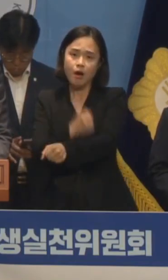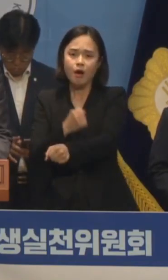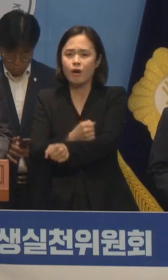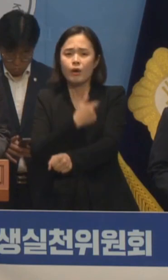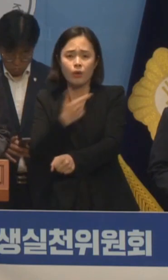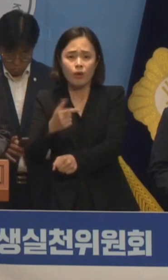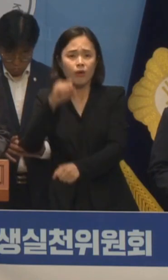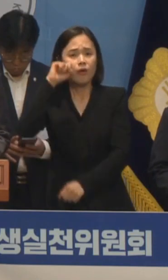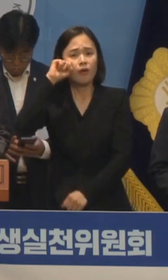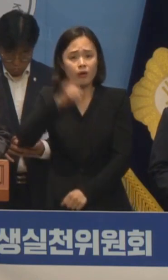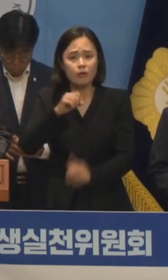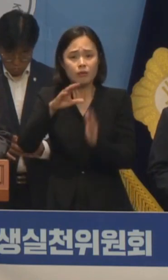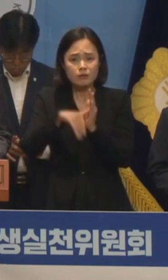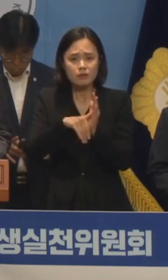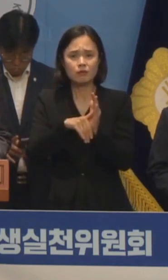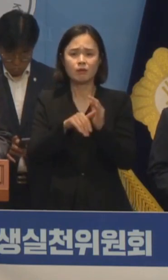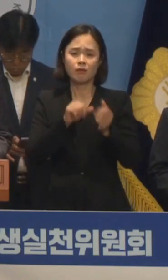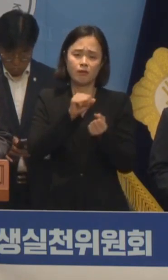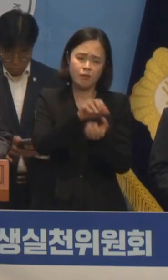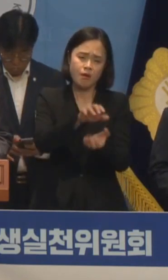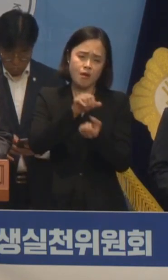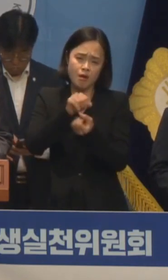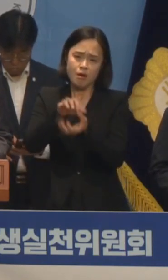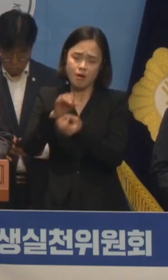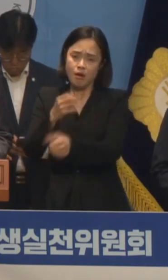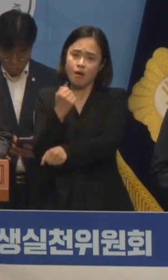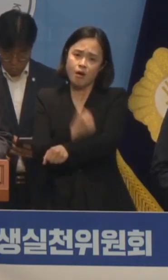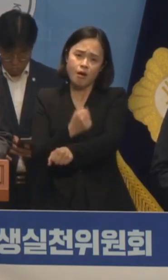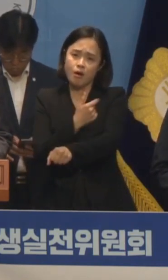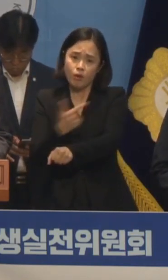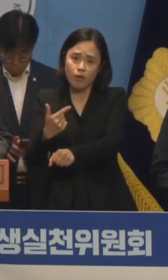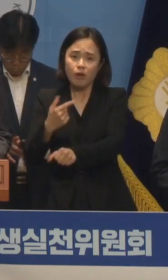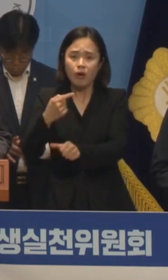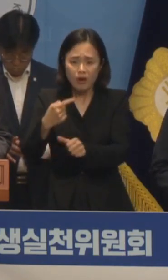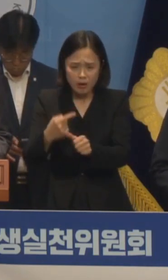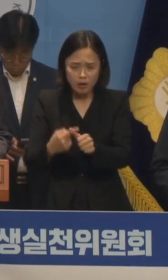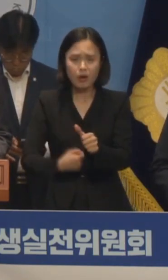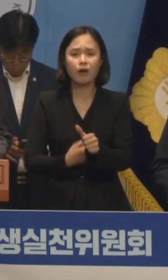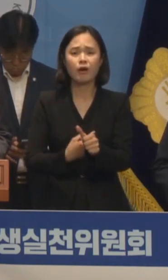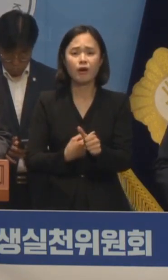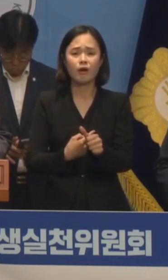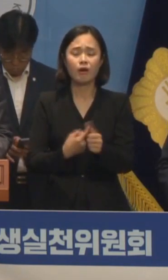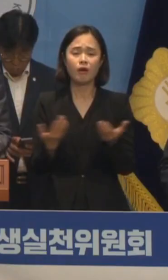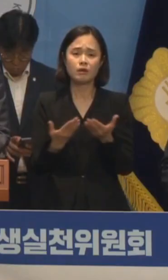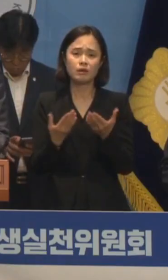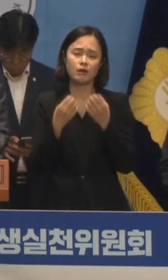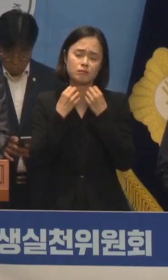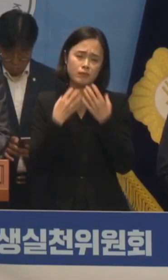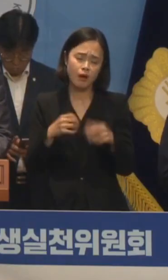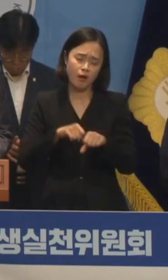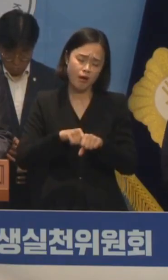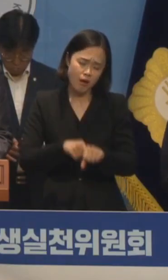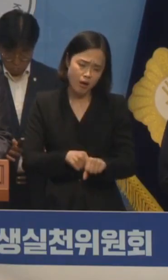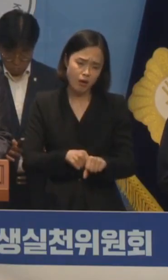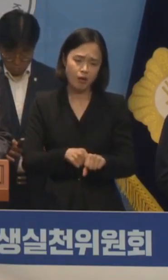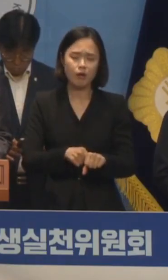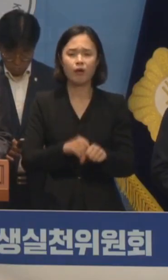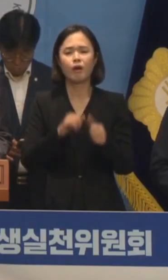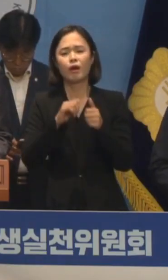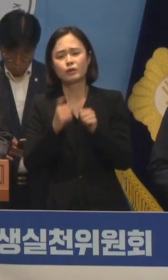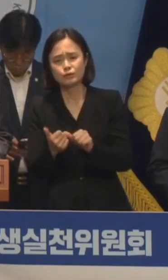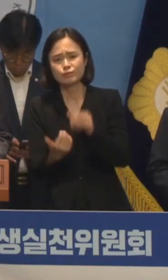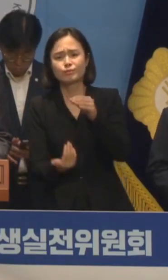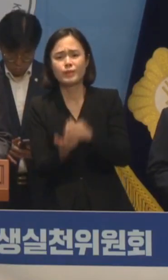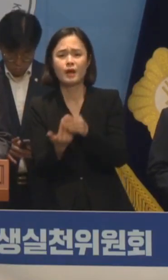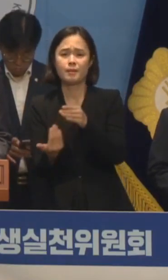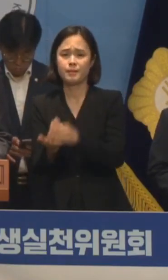시간에 그 뛰어다니면서 배송을 하다 보니까 과로사가 발생하는 그런 이제 문제들이 있었고 또 택배 물류센터 문제 등 여러 가지 이슈들이